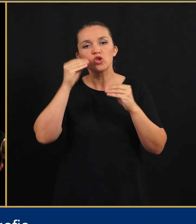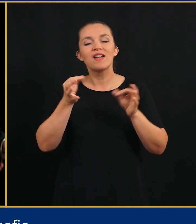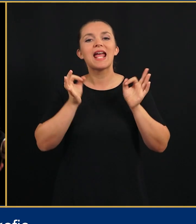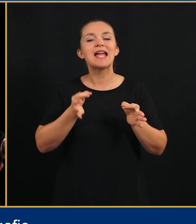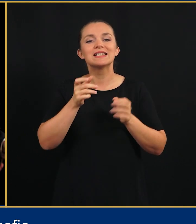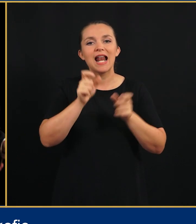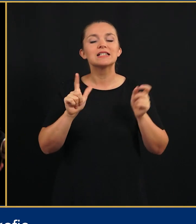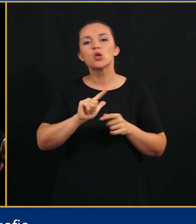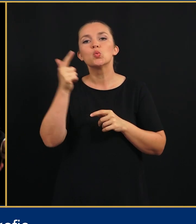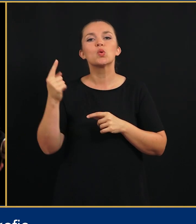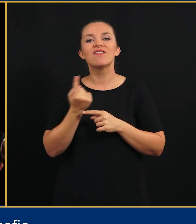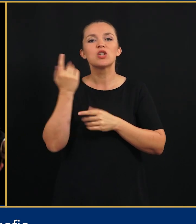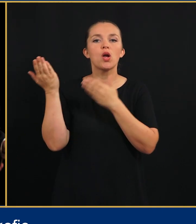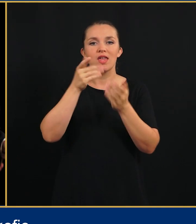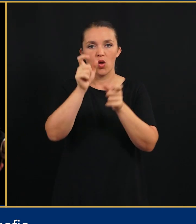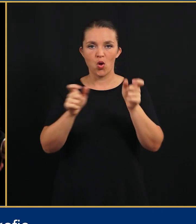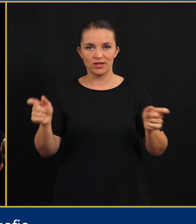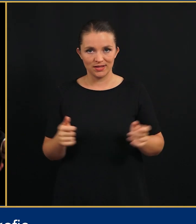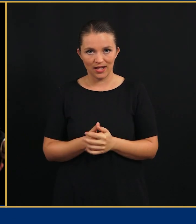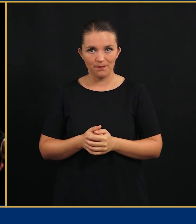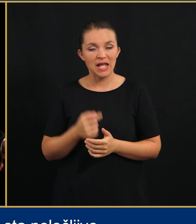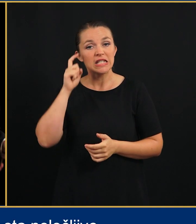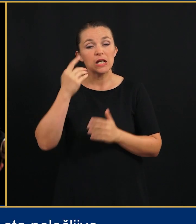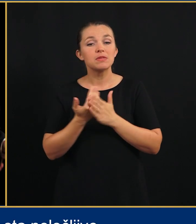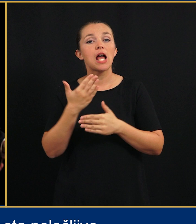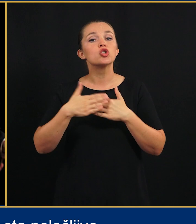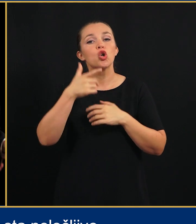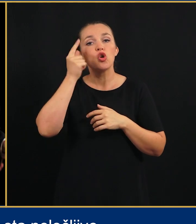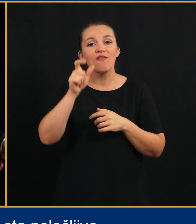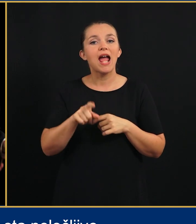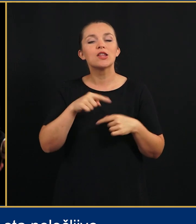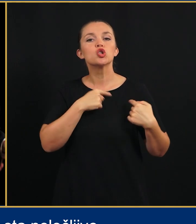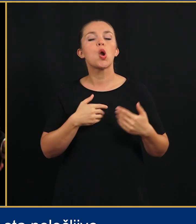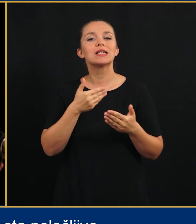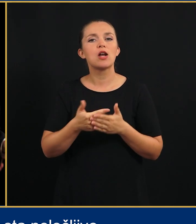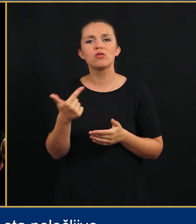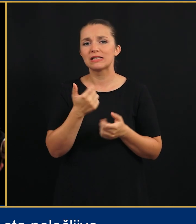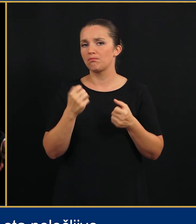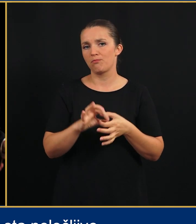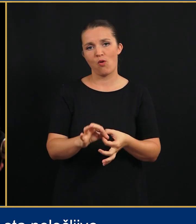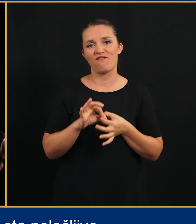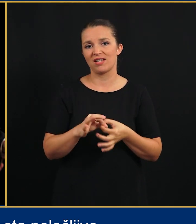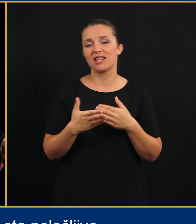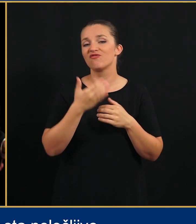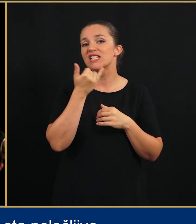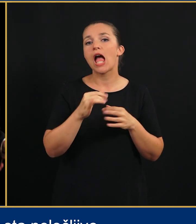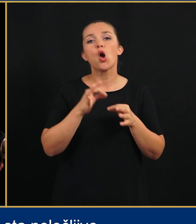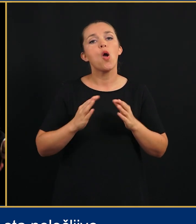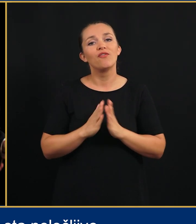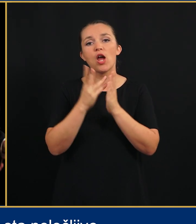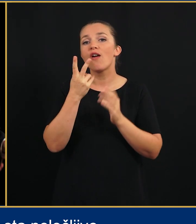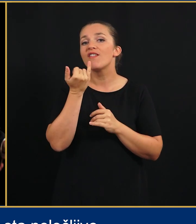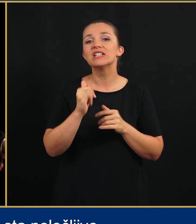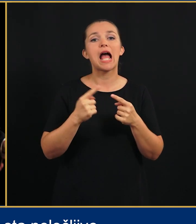spoštovane ekscelence in drugi visoki gostje. Skrb za sočloveka in solidarnost sta neločljivo povezani z vsako vero